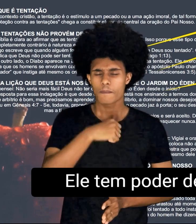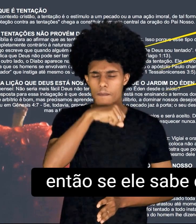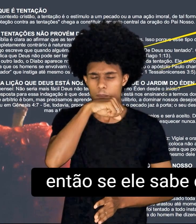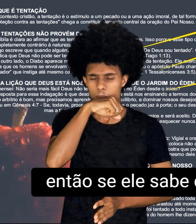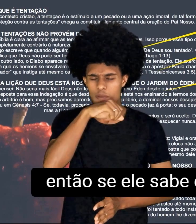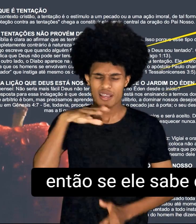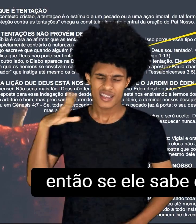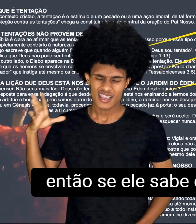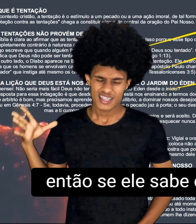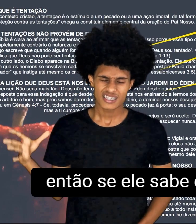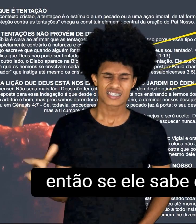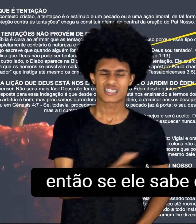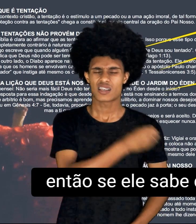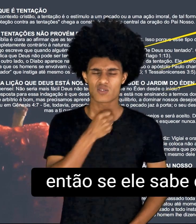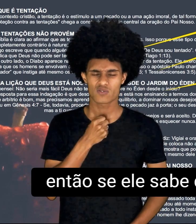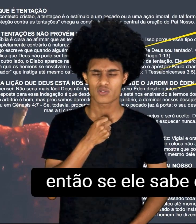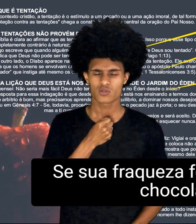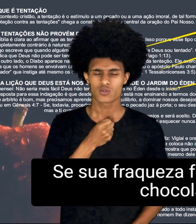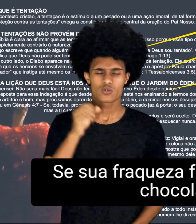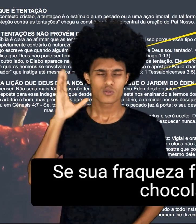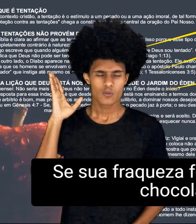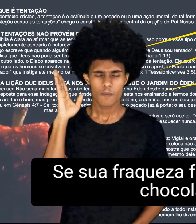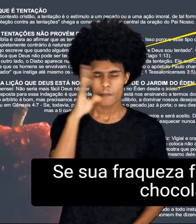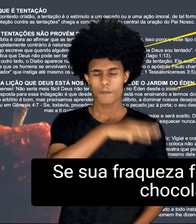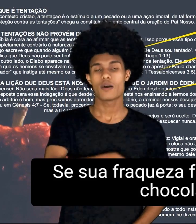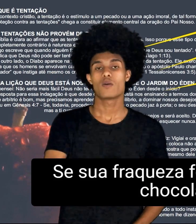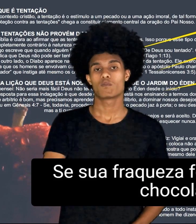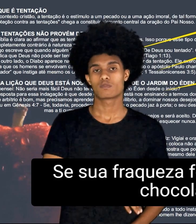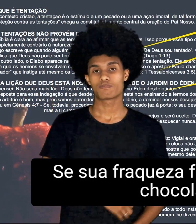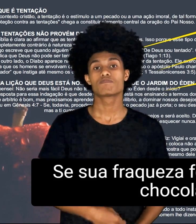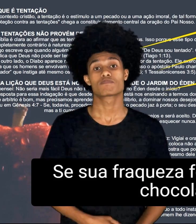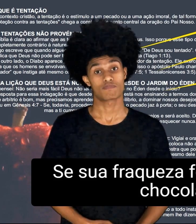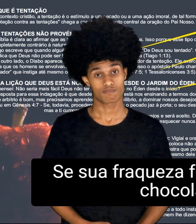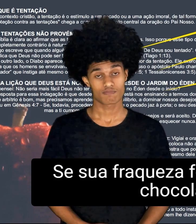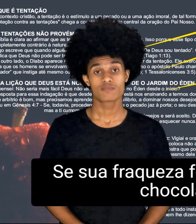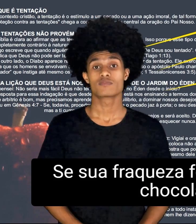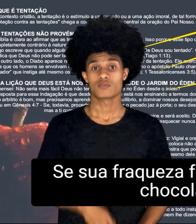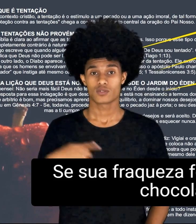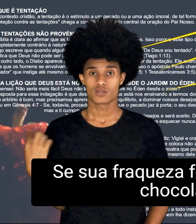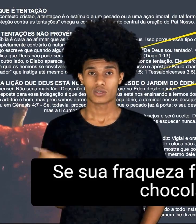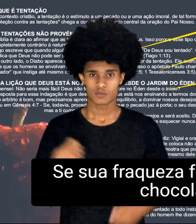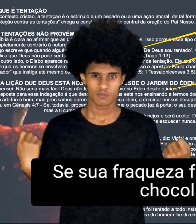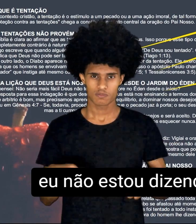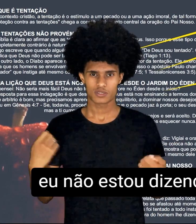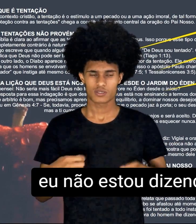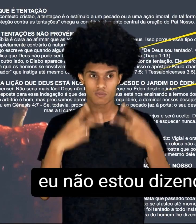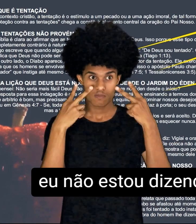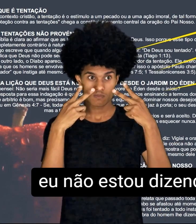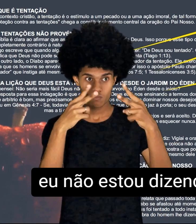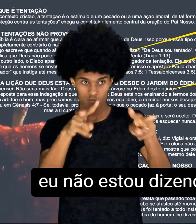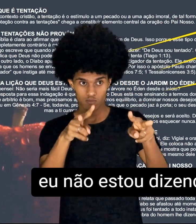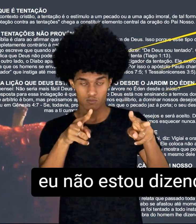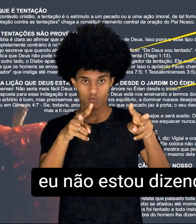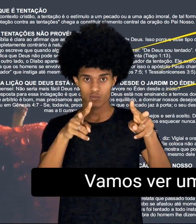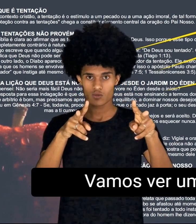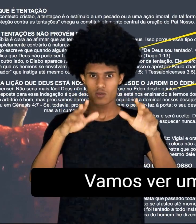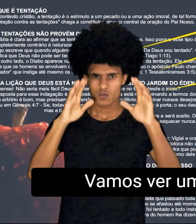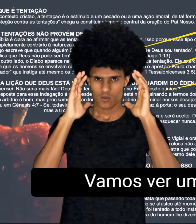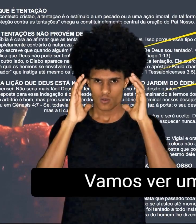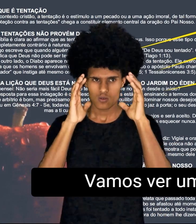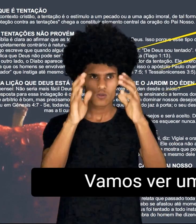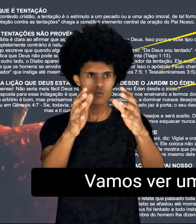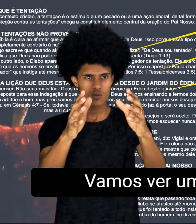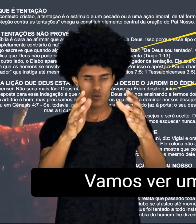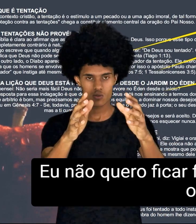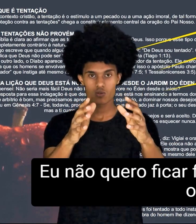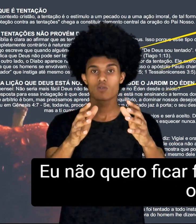desejos. Então se ele sabe que você tem uma fraqueza, se sua fraqueza é chocolate, ele vai colocar chocolate na sua frente. Eu não estou dizendo que chocolate é pecado, ok? Vamos